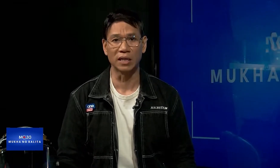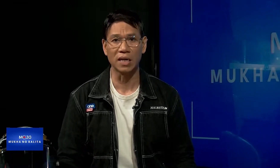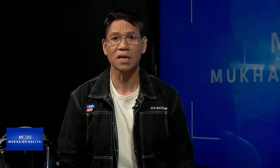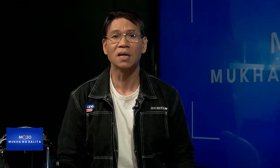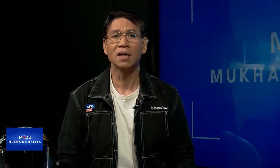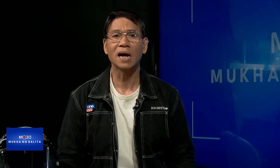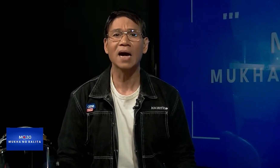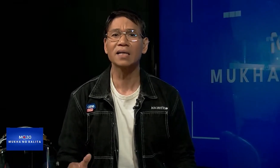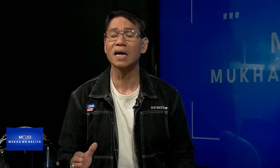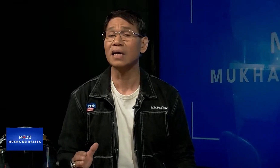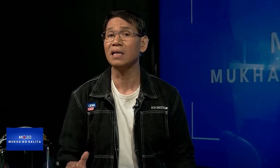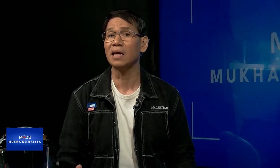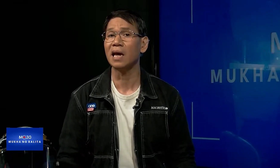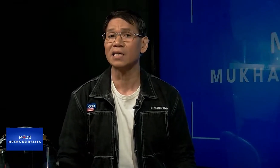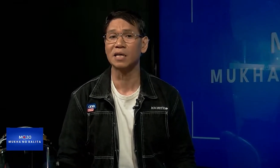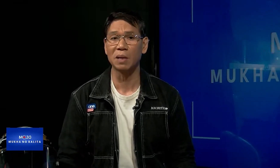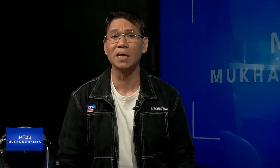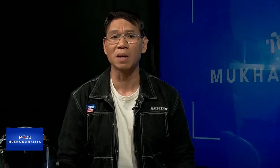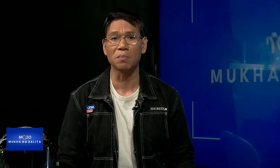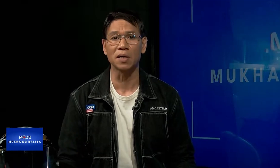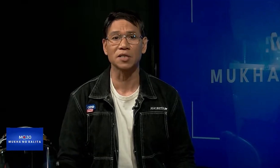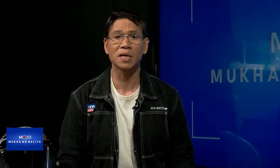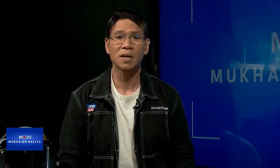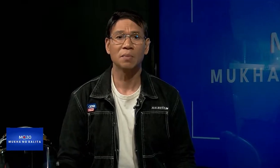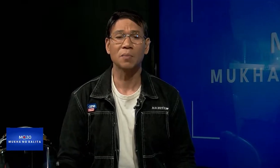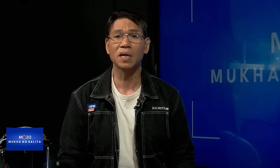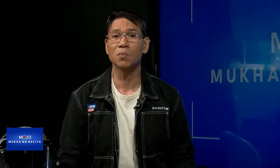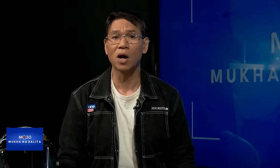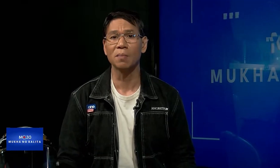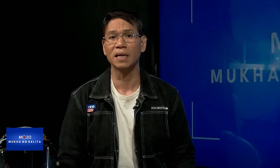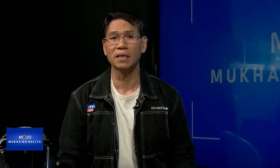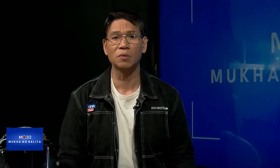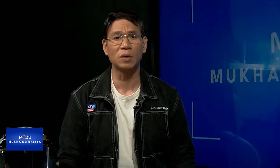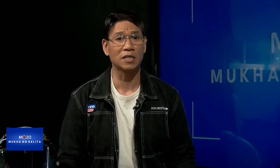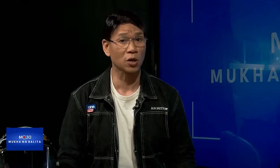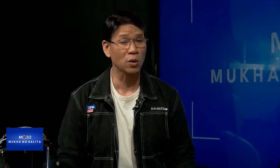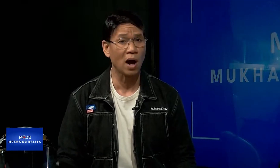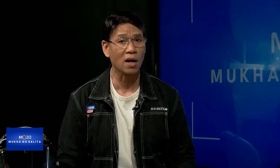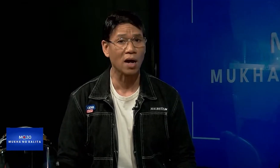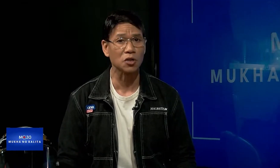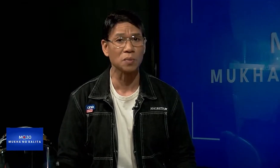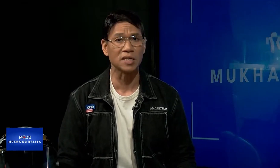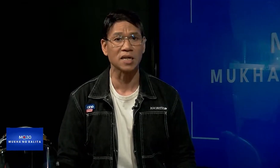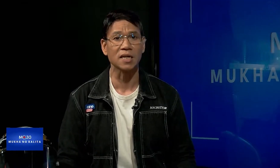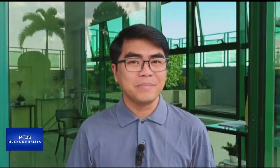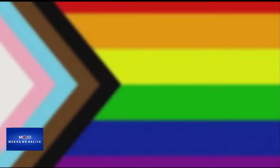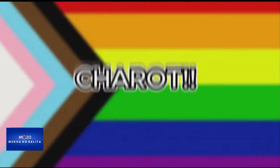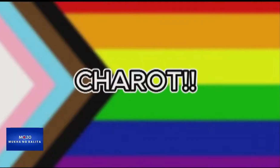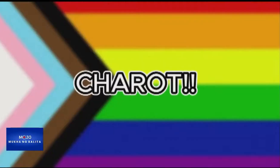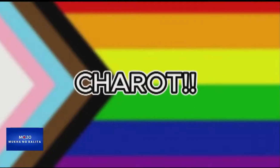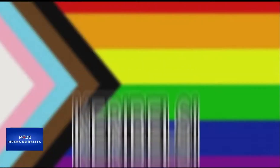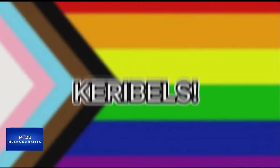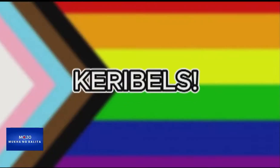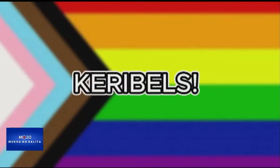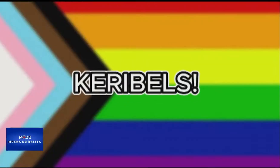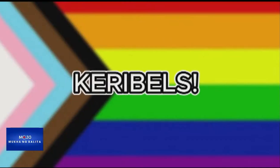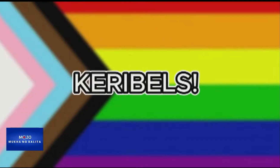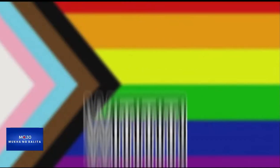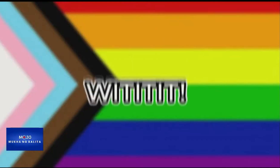community kahit na hindi LGBT members. Para bigyan ng mukha ang balita, Mobile Journal, RR Tubise. Charot! Carry bells,